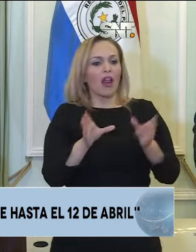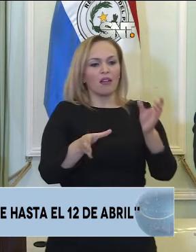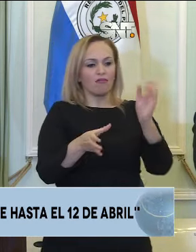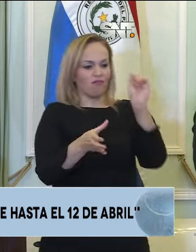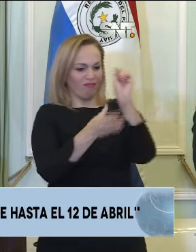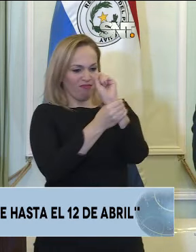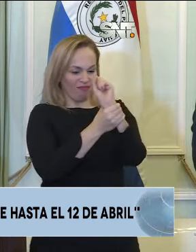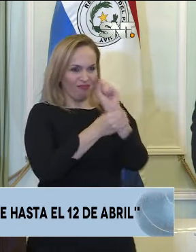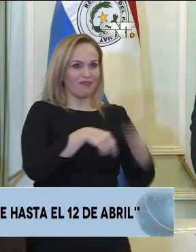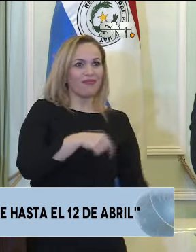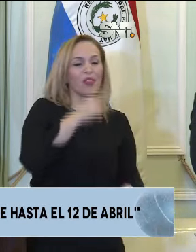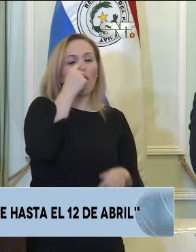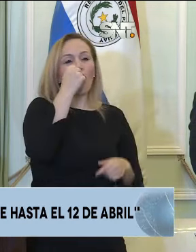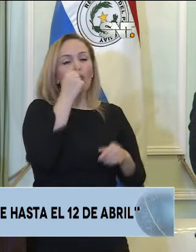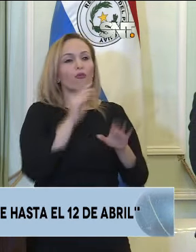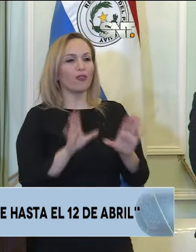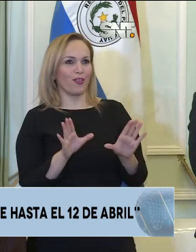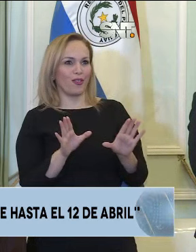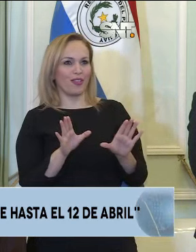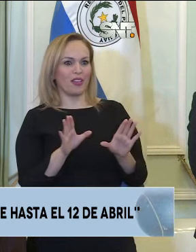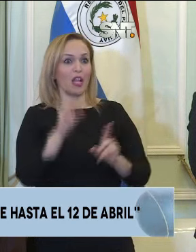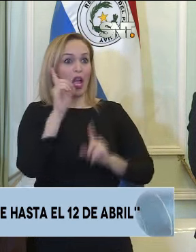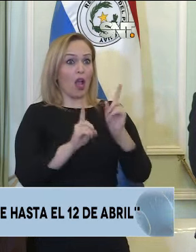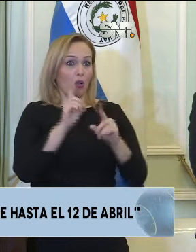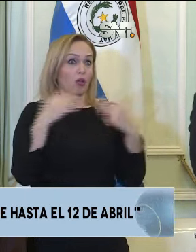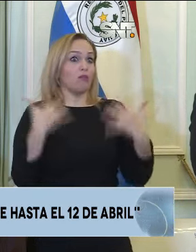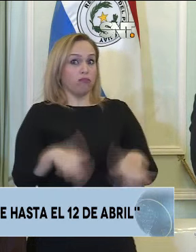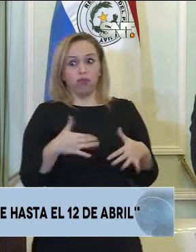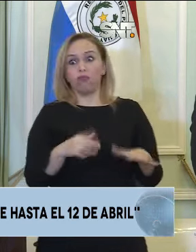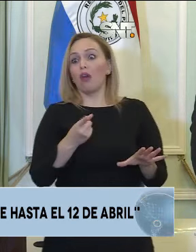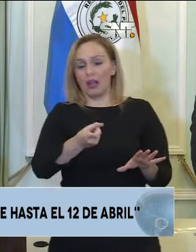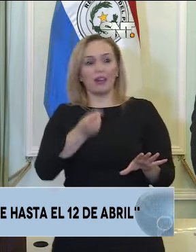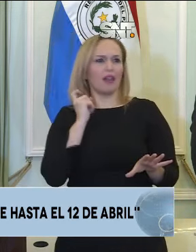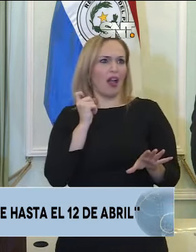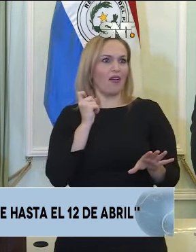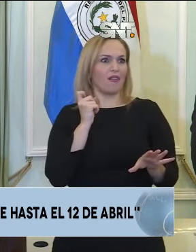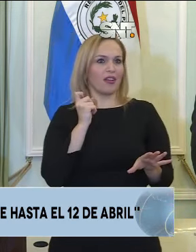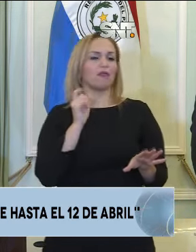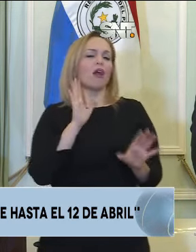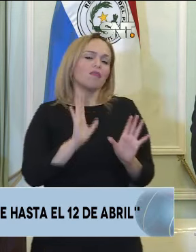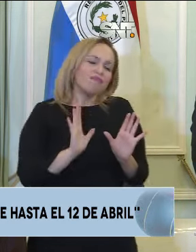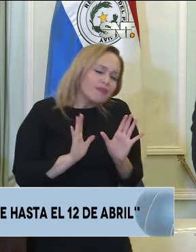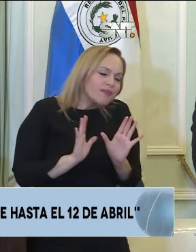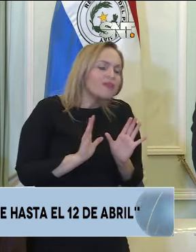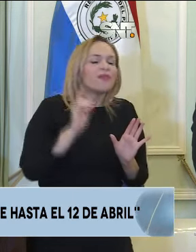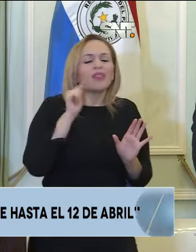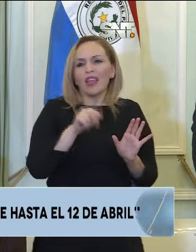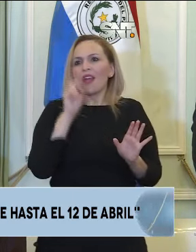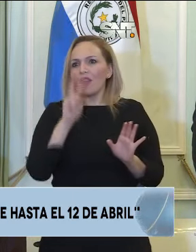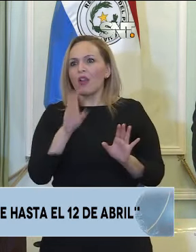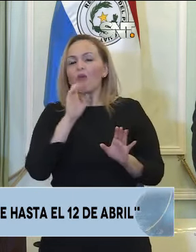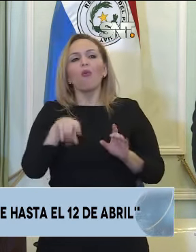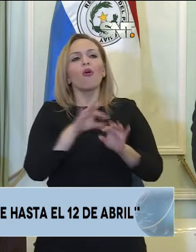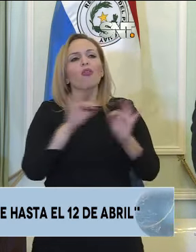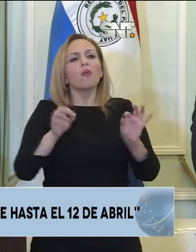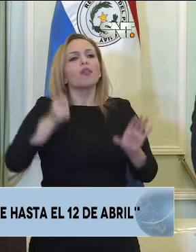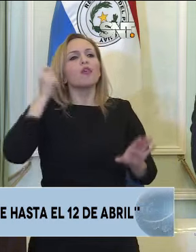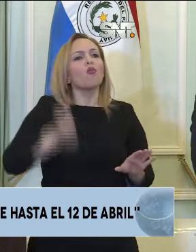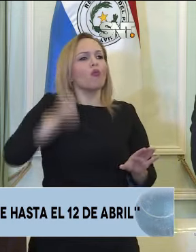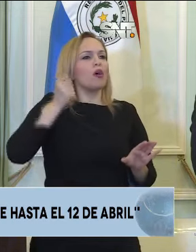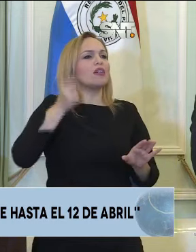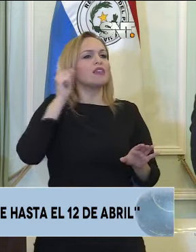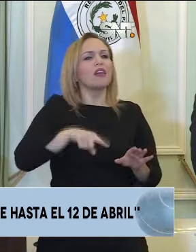estilo, se va a aplicar solamente a aquellos delitos que son vagatelarios. Bueno, eso ya forma parte de la autonomía de los jueces y de